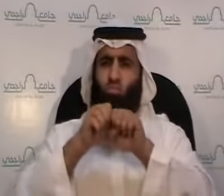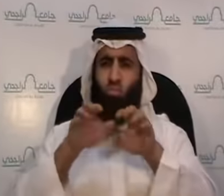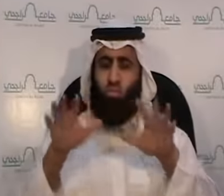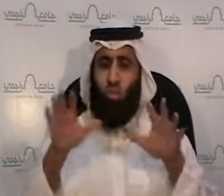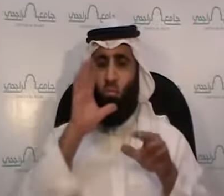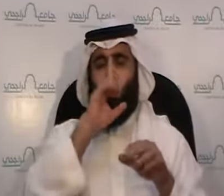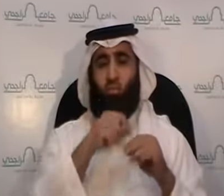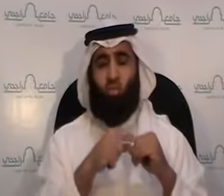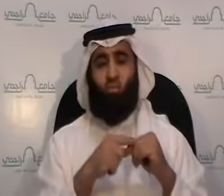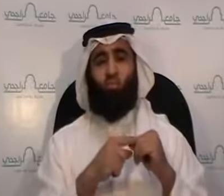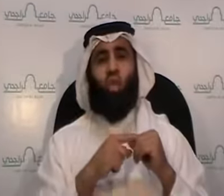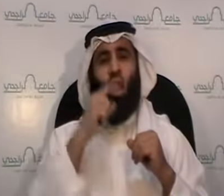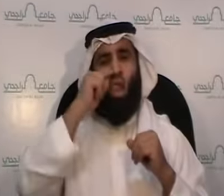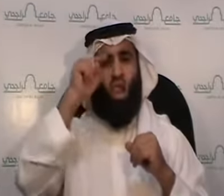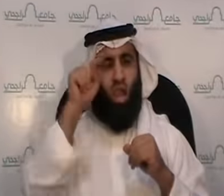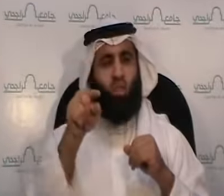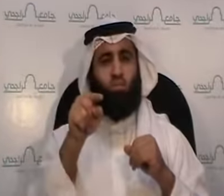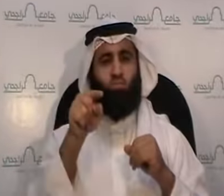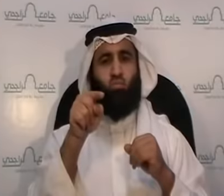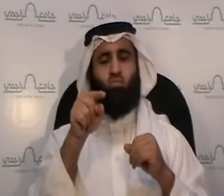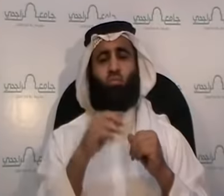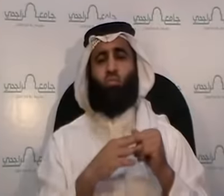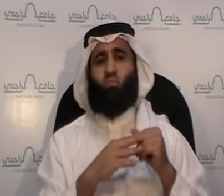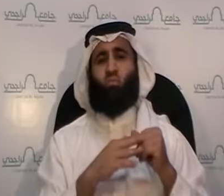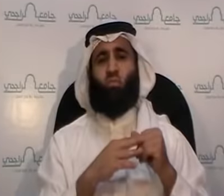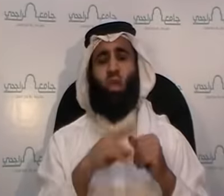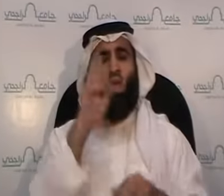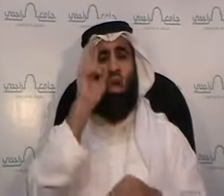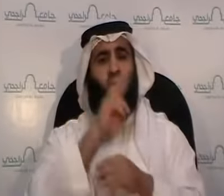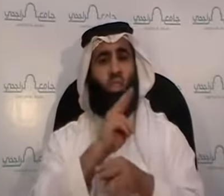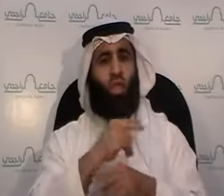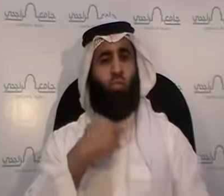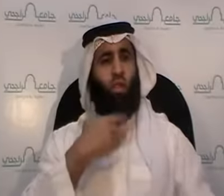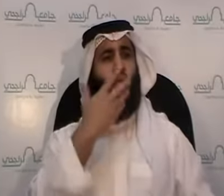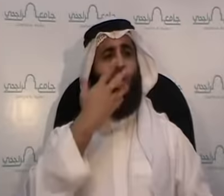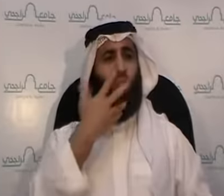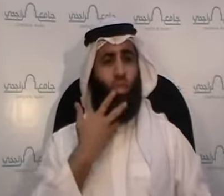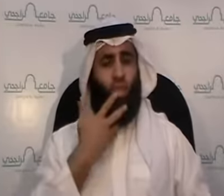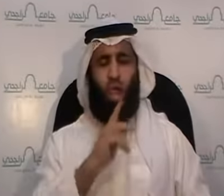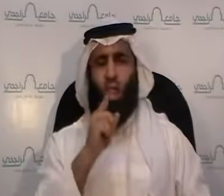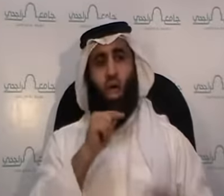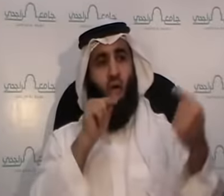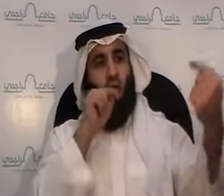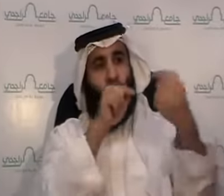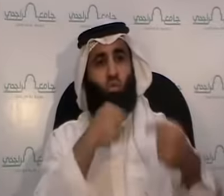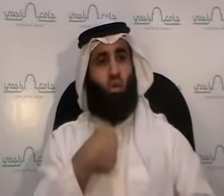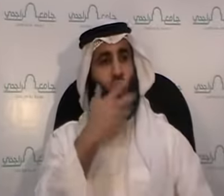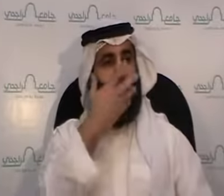أيضا ألا يلتفت إلى كذب الكذابين وعدوان المعتدين وبهتان